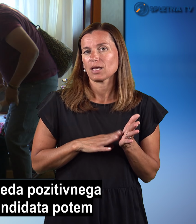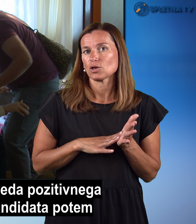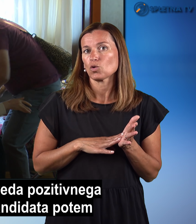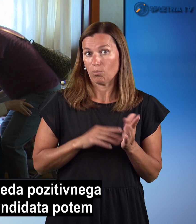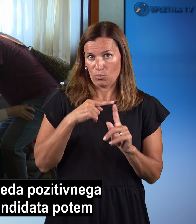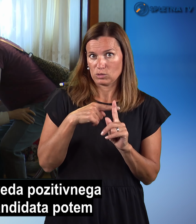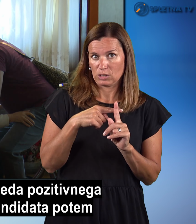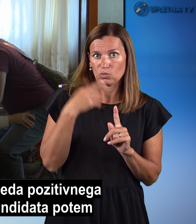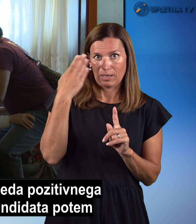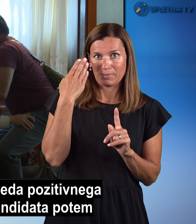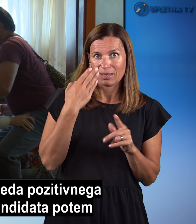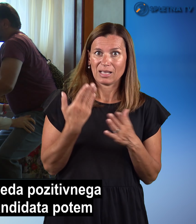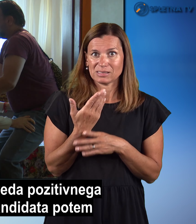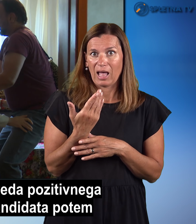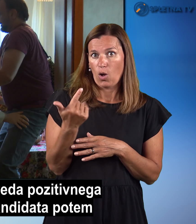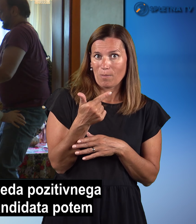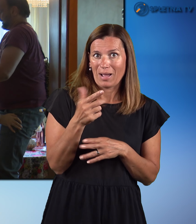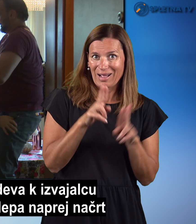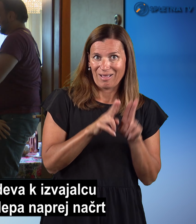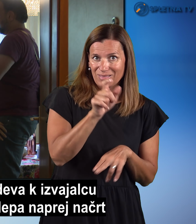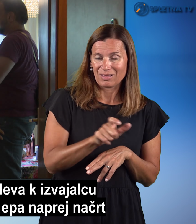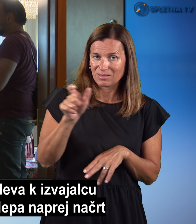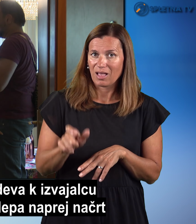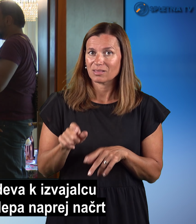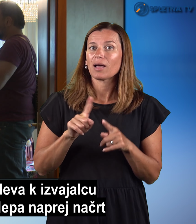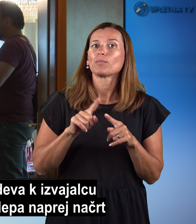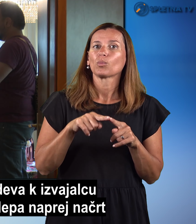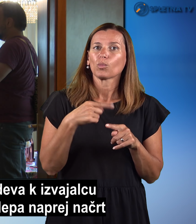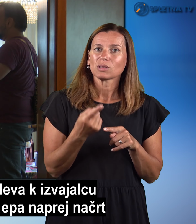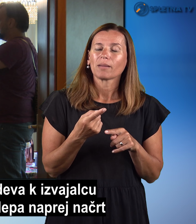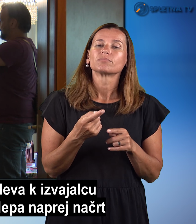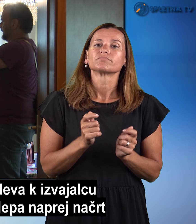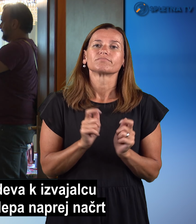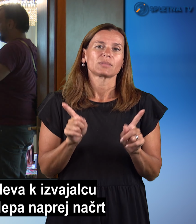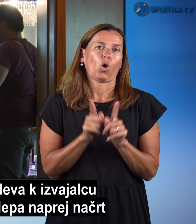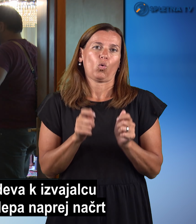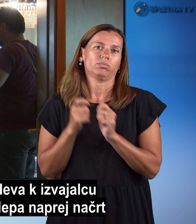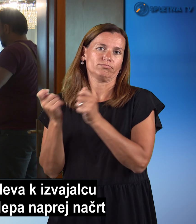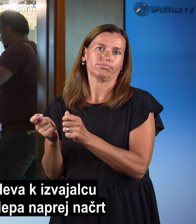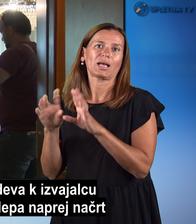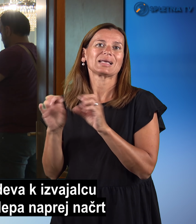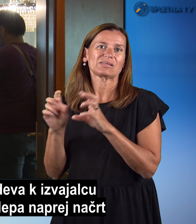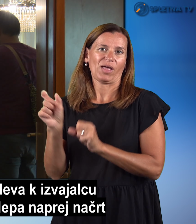seveda pozitivnega mnenja za oba kandidata, potem preide celotna zadeva k izvajalcu